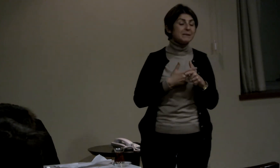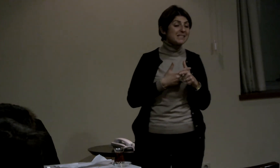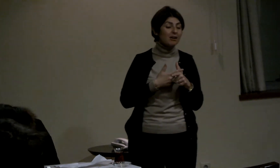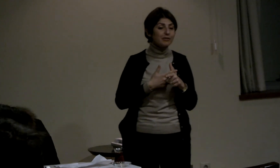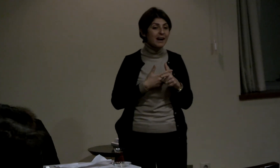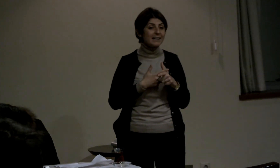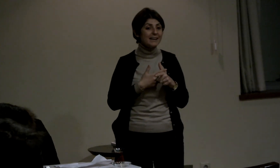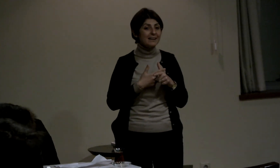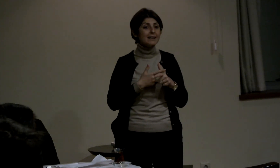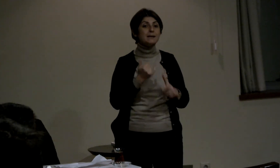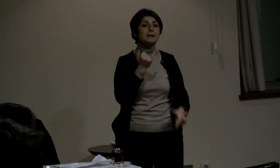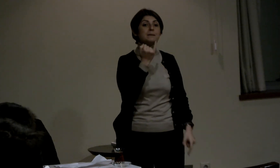Misafirhane.